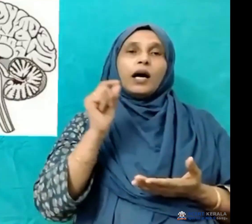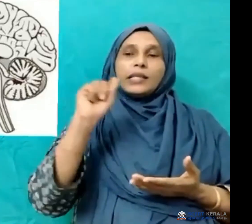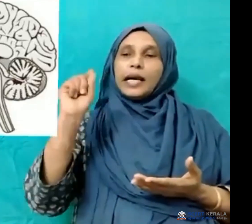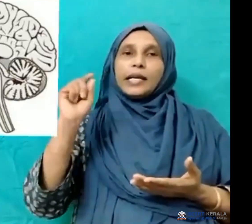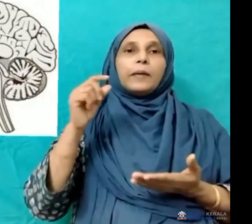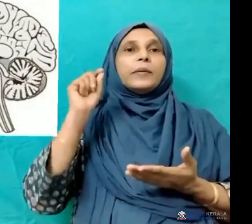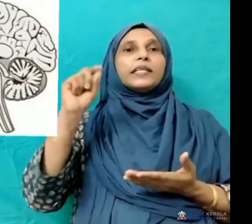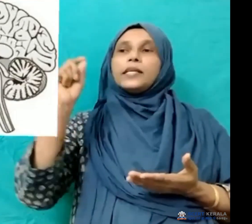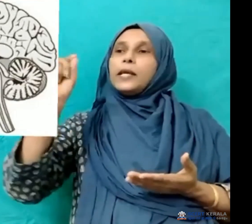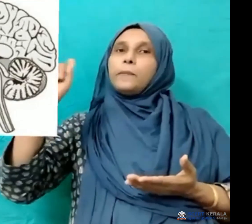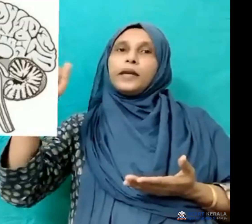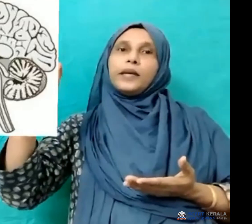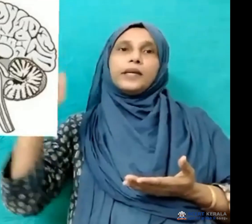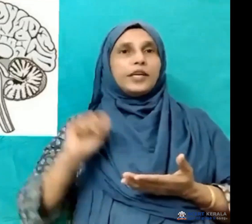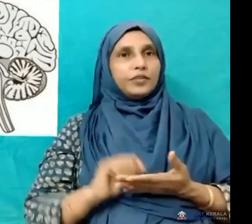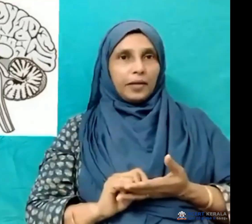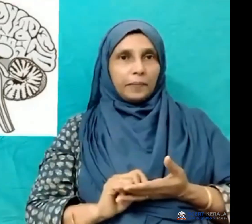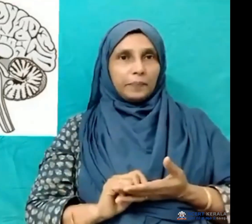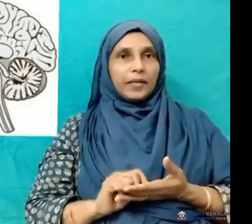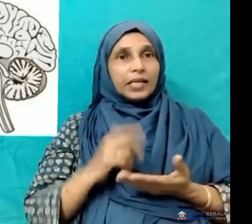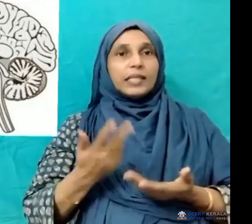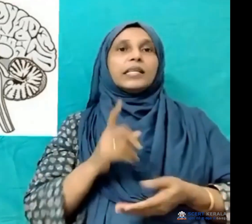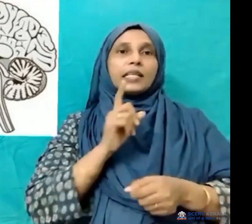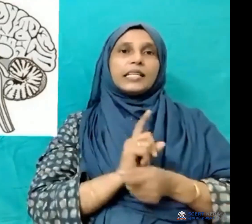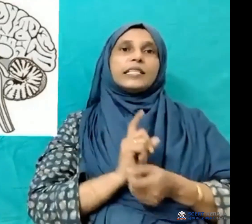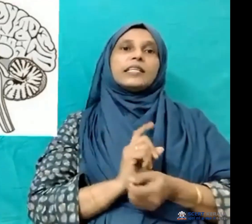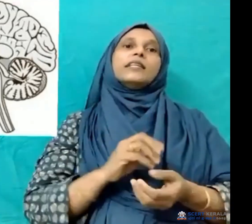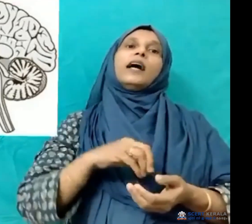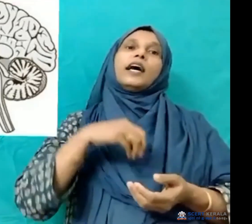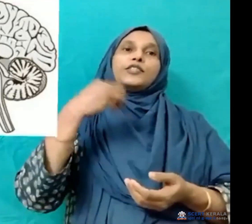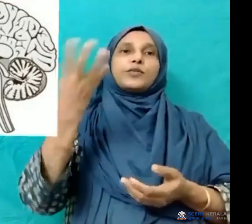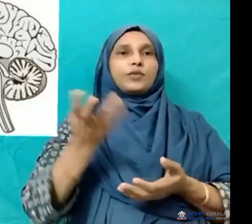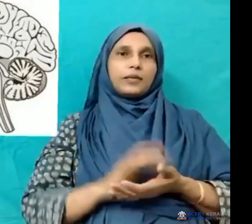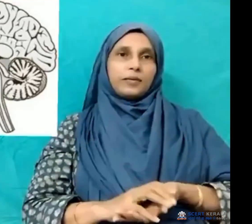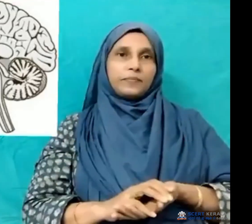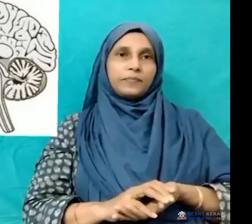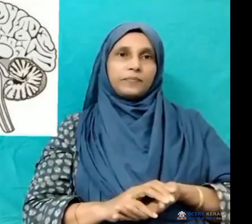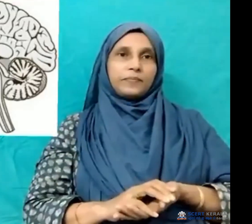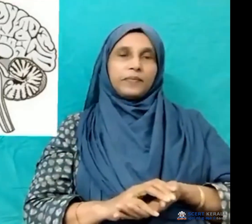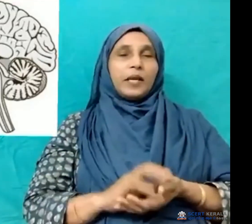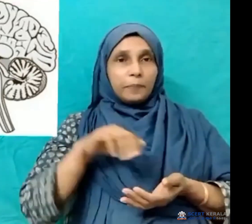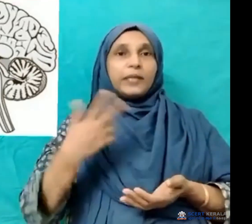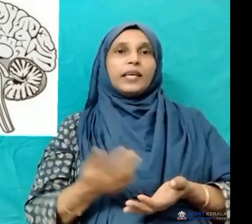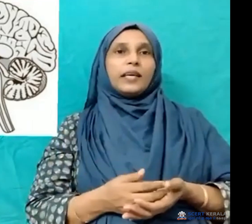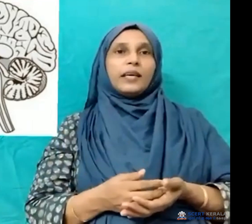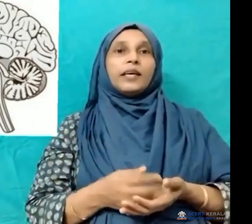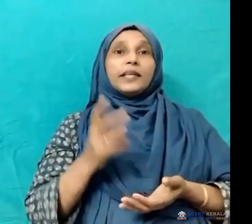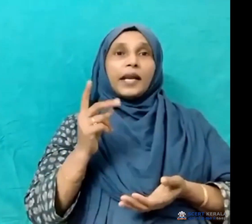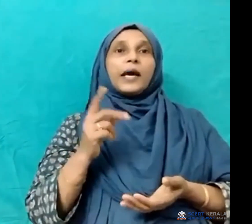അത് അടയാളപ്പെടുത്തിയതിന്റെ പേര് എഴുതണം. എന്നിട്ട് നിങ്ങൾ ടീച്ചറിന് അയച്ചു കൊടുക്കും. പിന്നെ